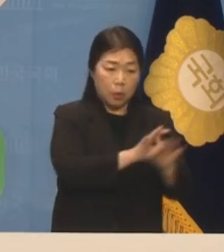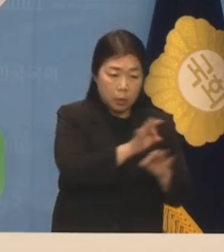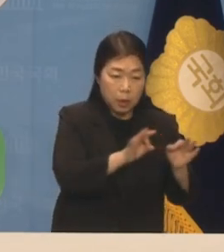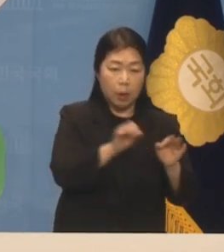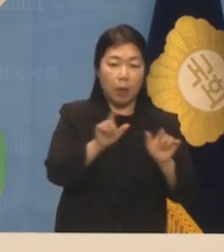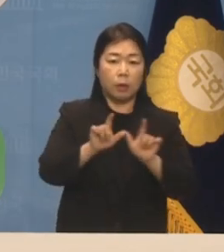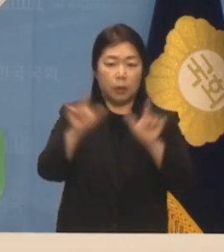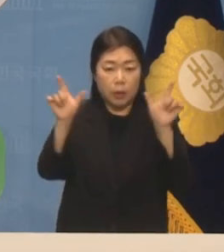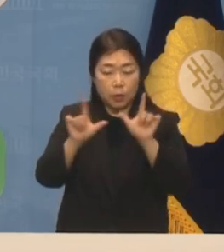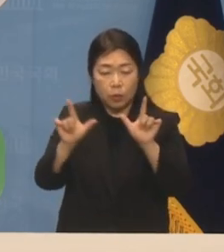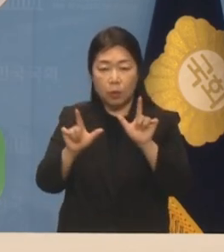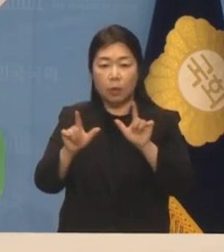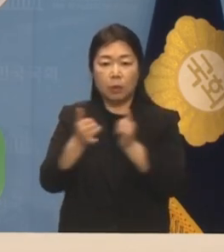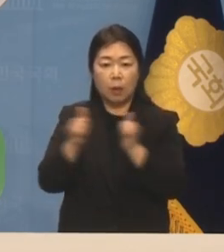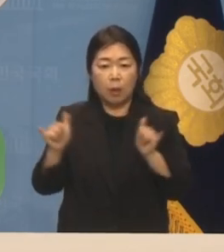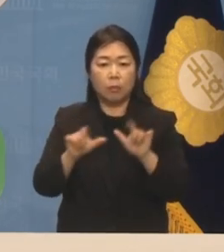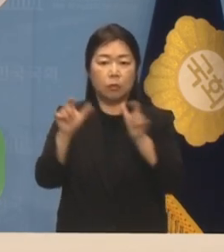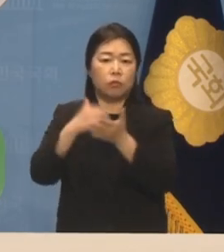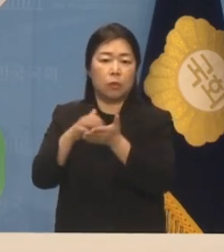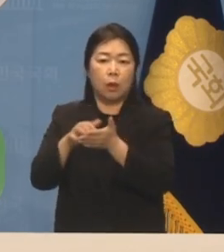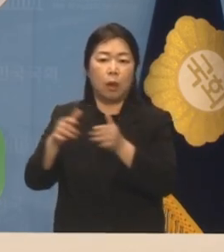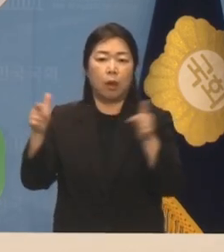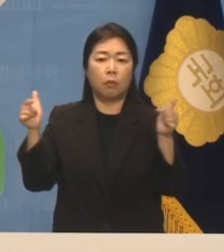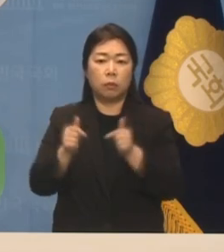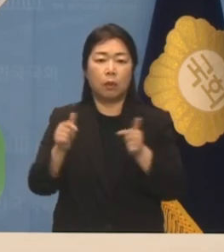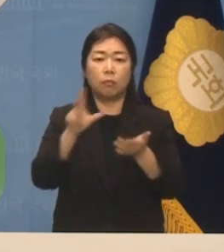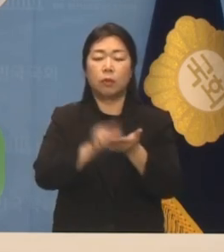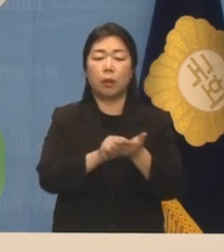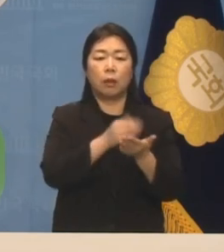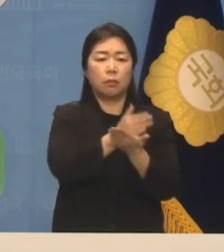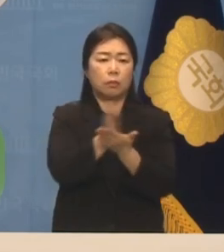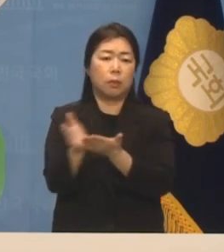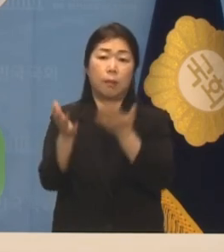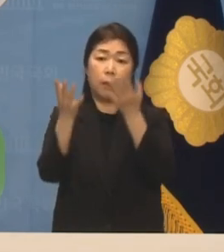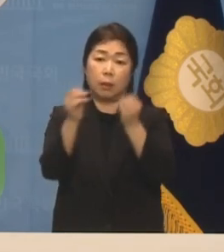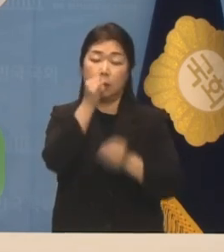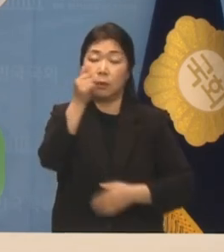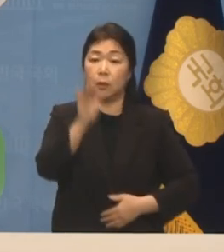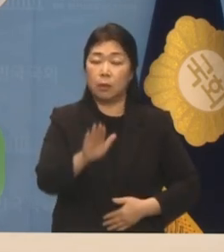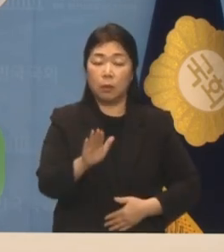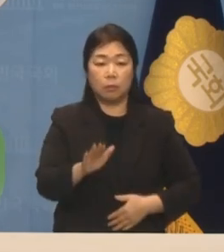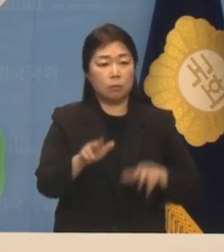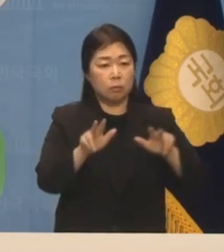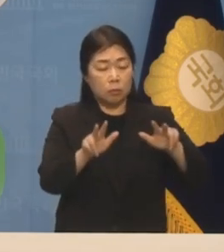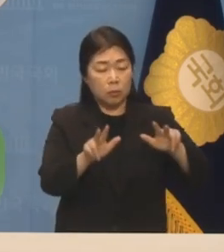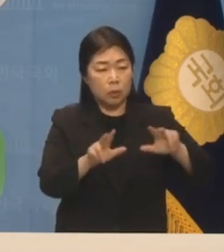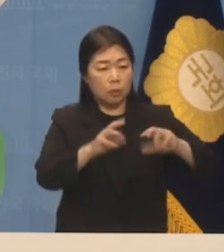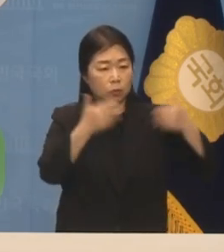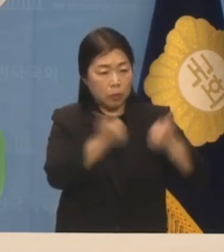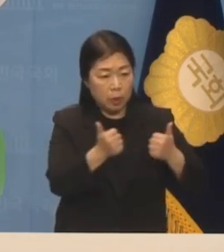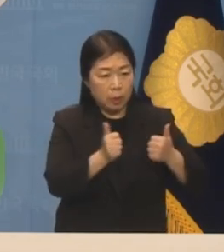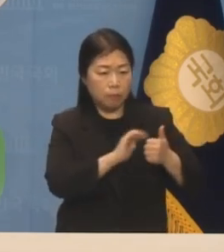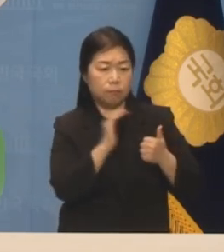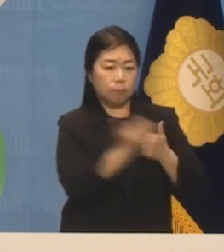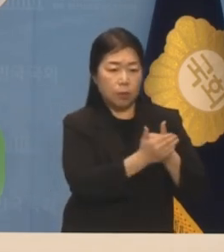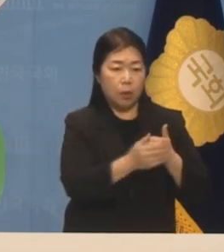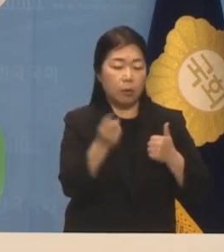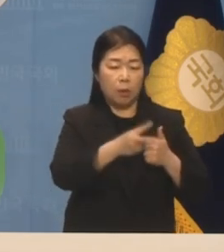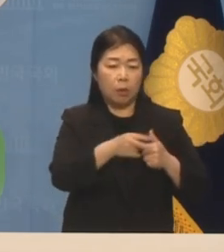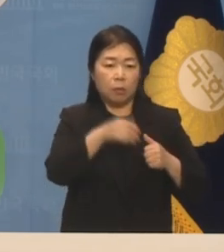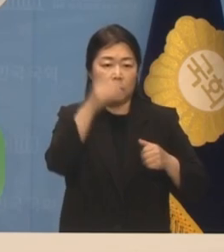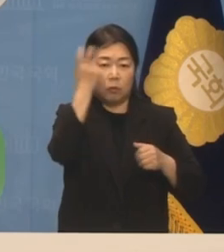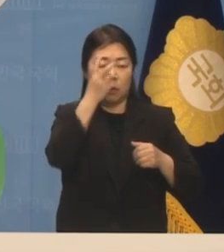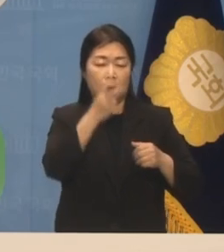기후 위기, 인구 위기 등 중층적 위기에 처해져 있는데 방탄국회와 수사권 남용,